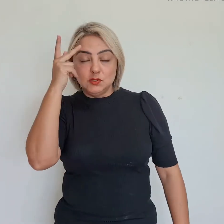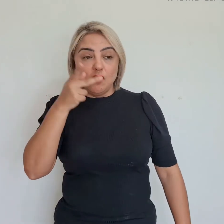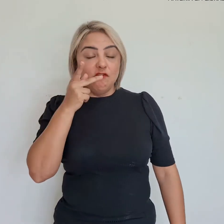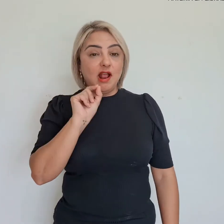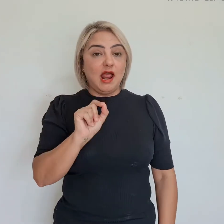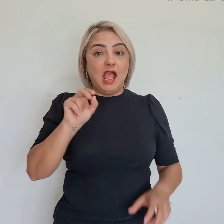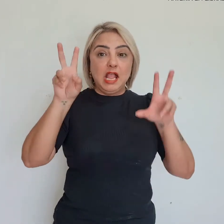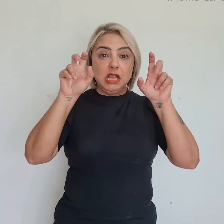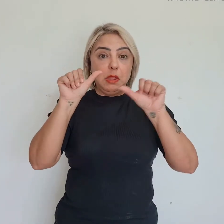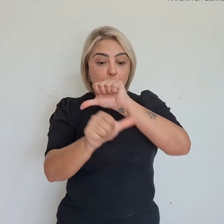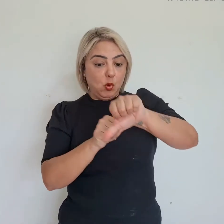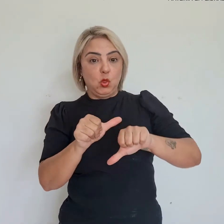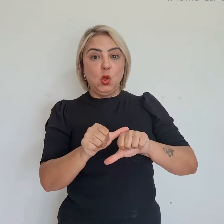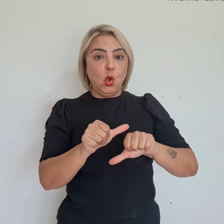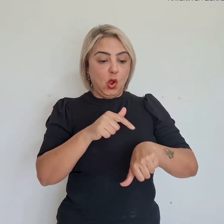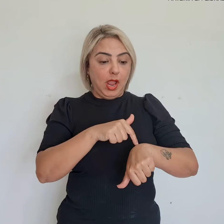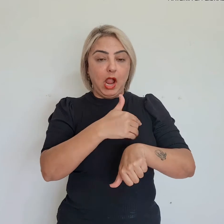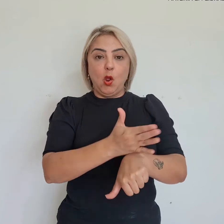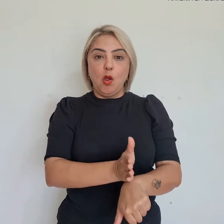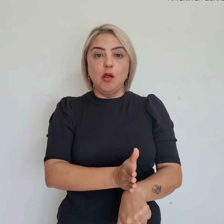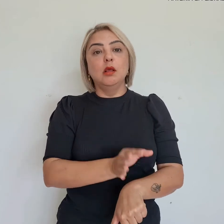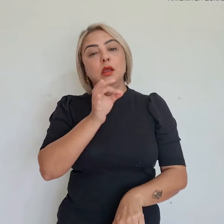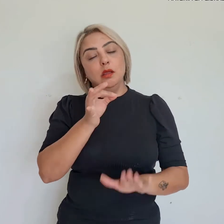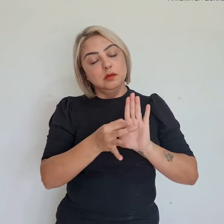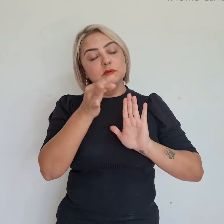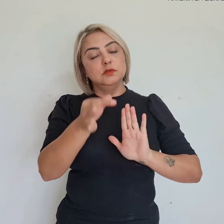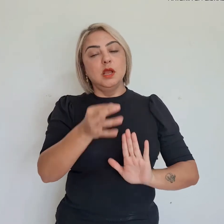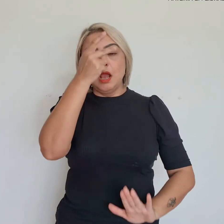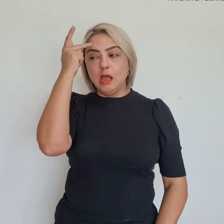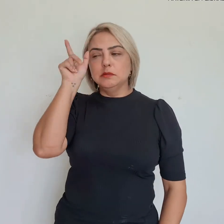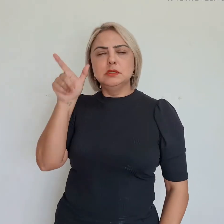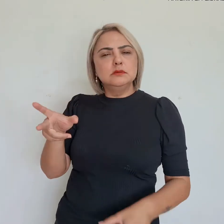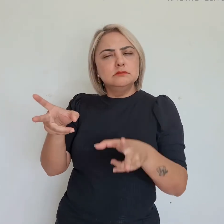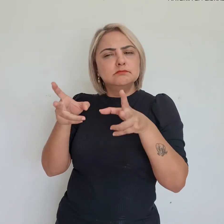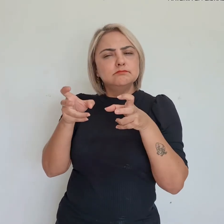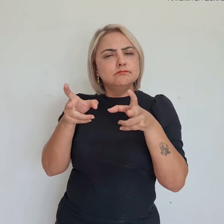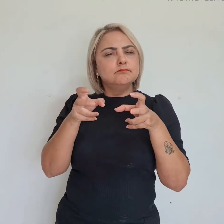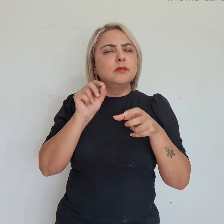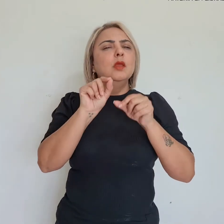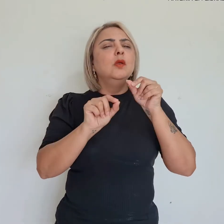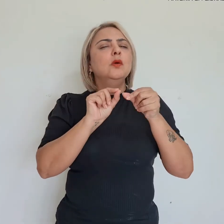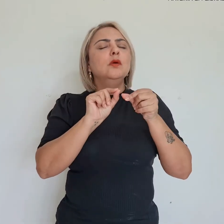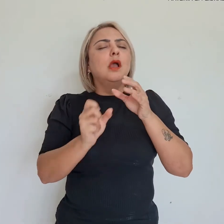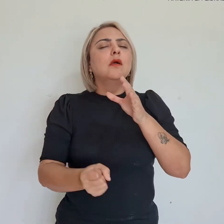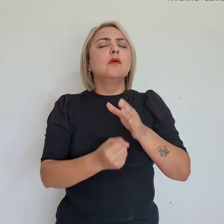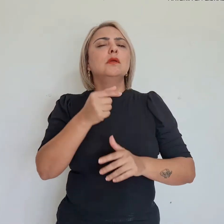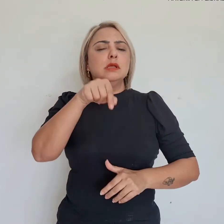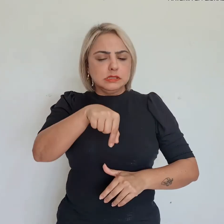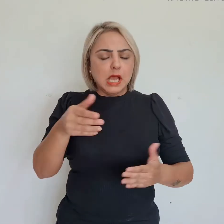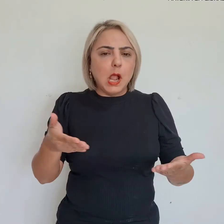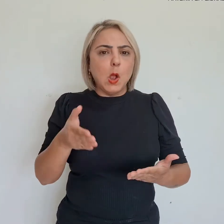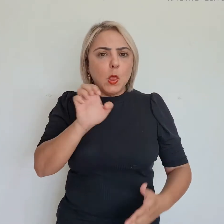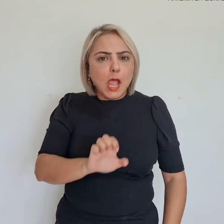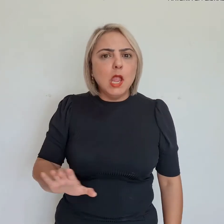são outros, eu sugiro a pessoa observar o que está acontecendo na Europa, na